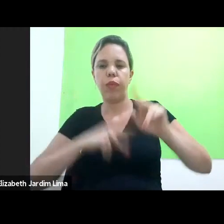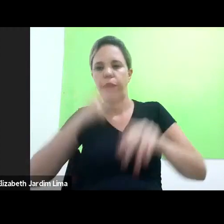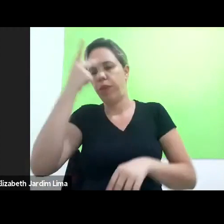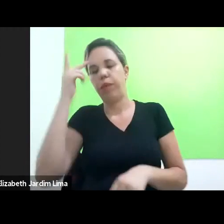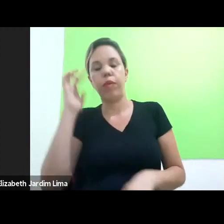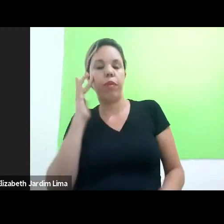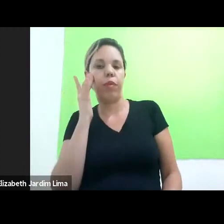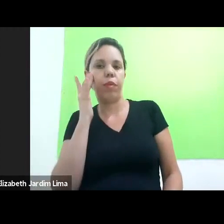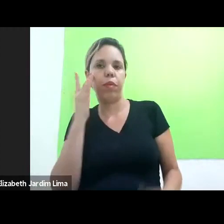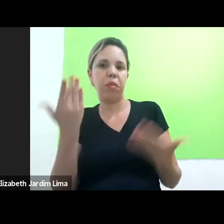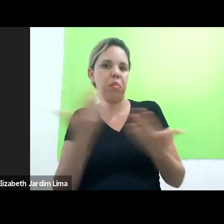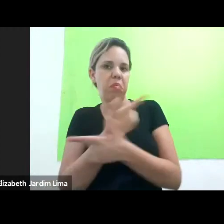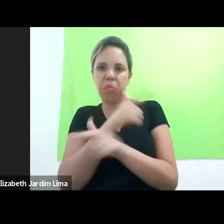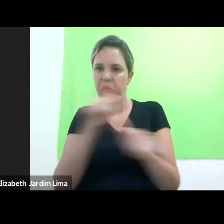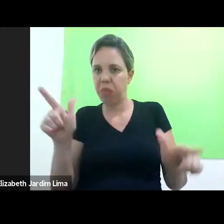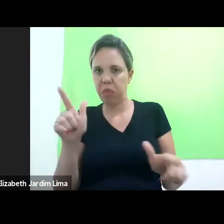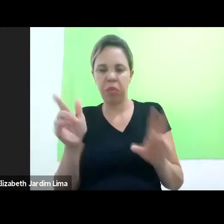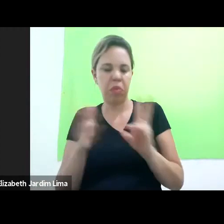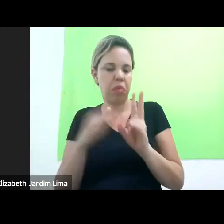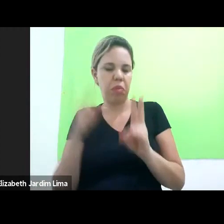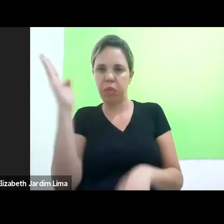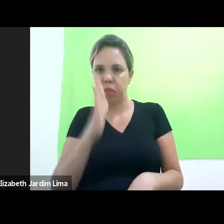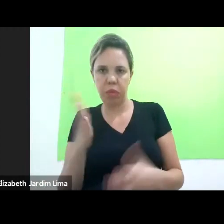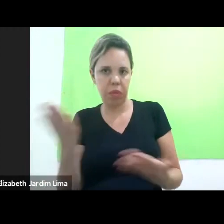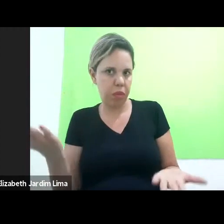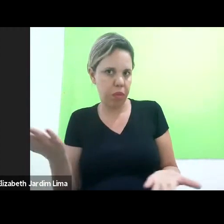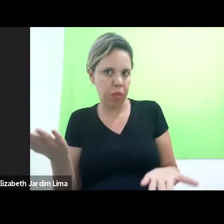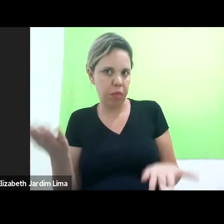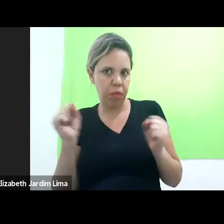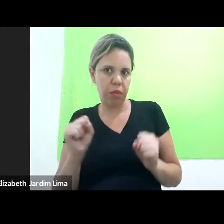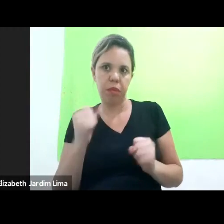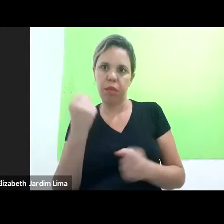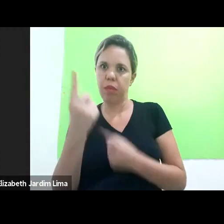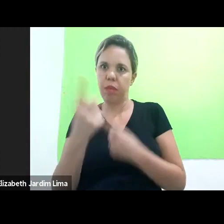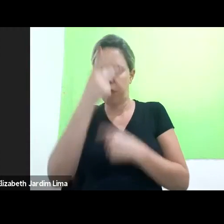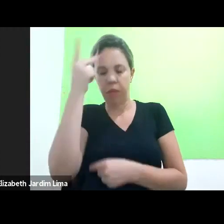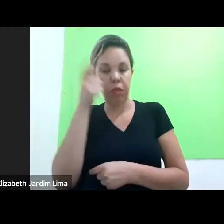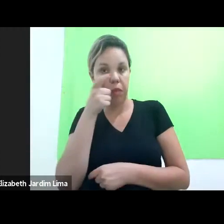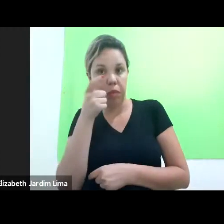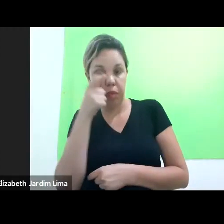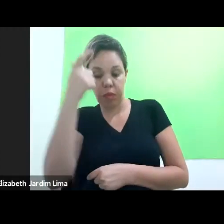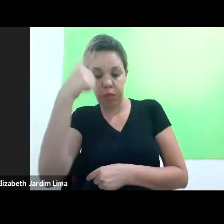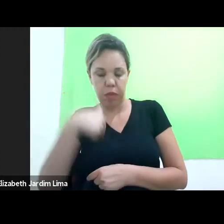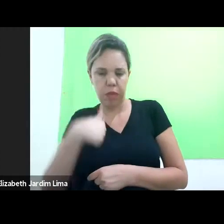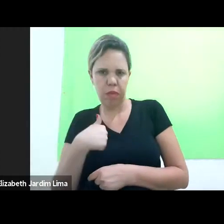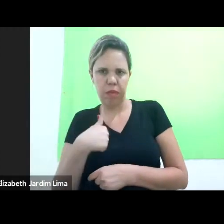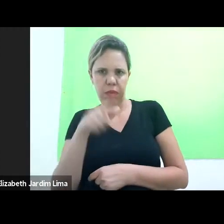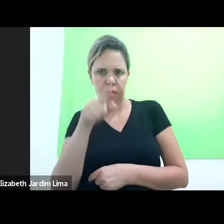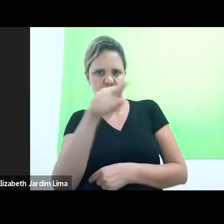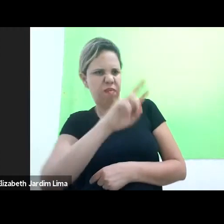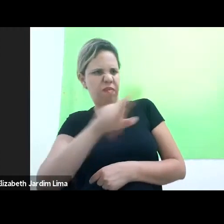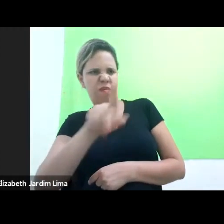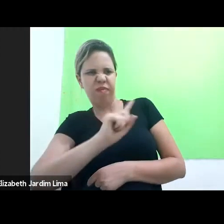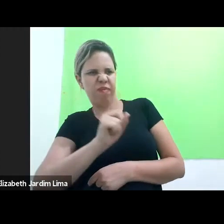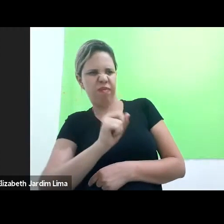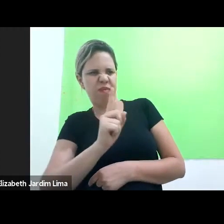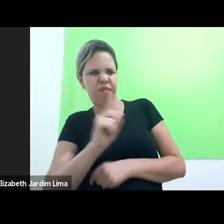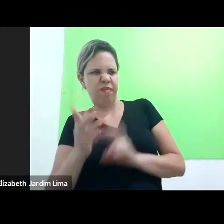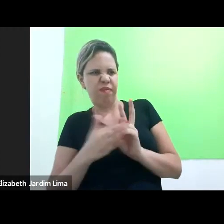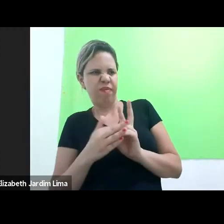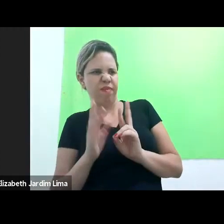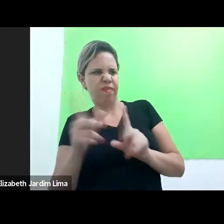hoje não existem mais indígenas no Brasil. Pode ser que tenha alguém que está assistindo aí, está me olhando, falando: essa menina não é índia, né? Nem aqui nem na